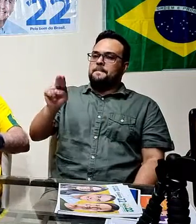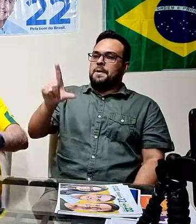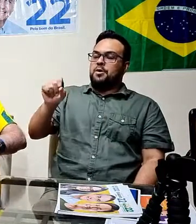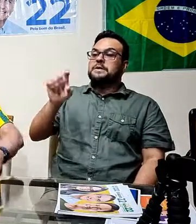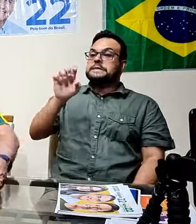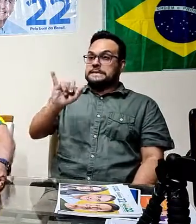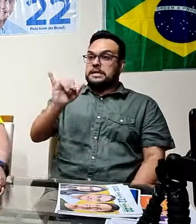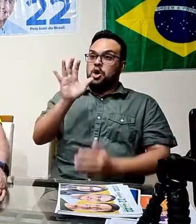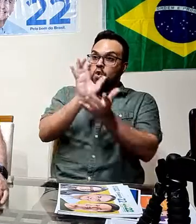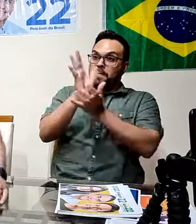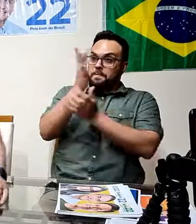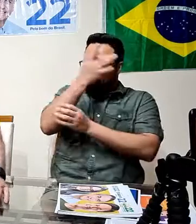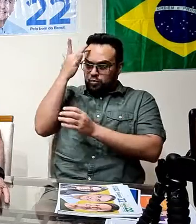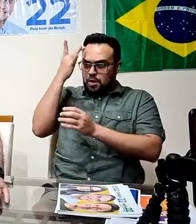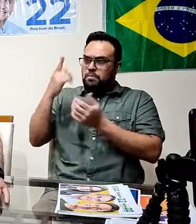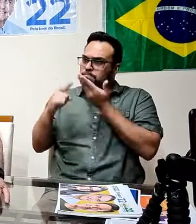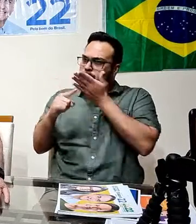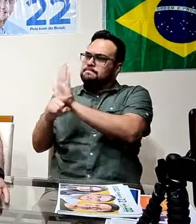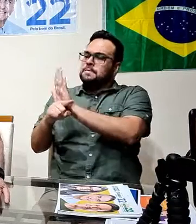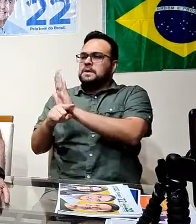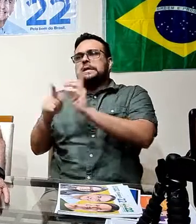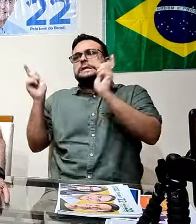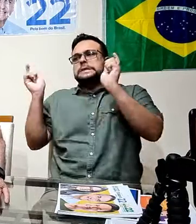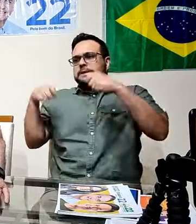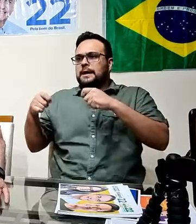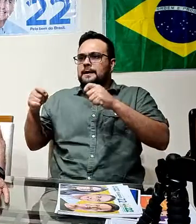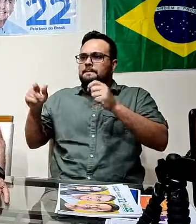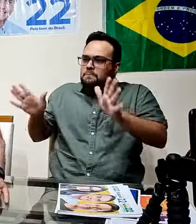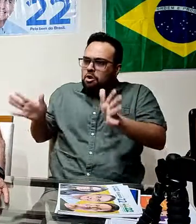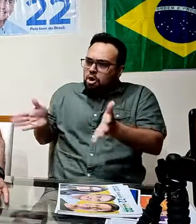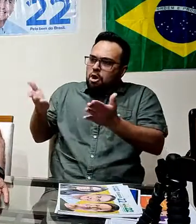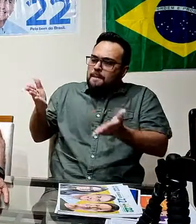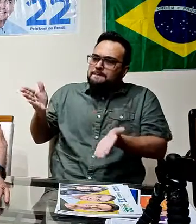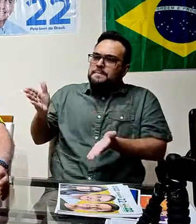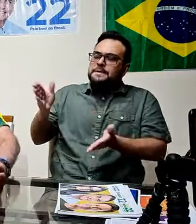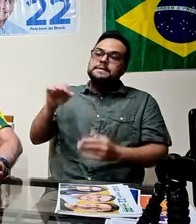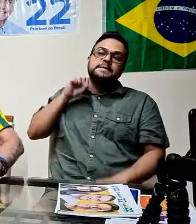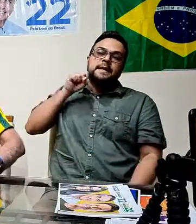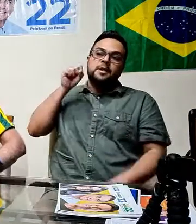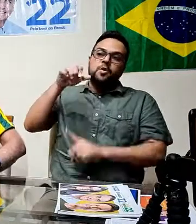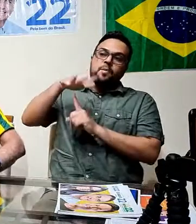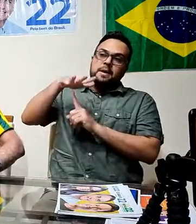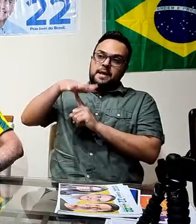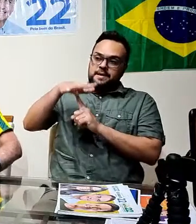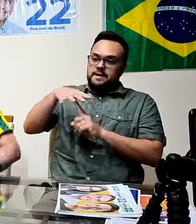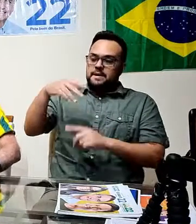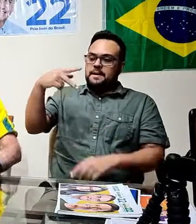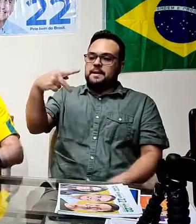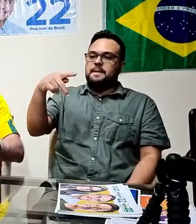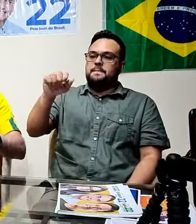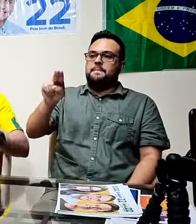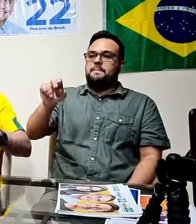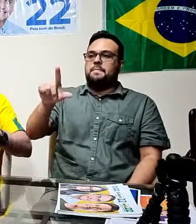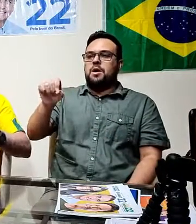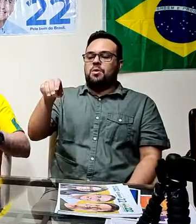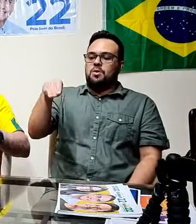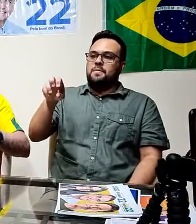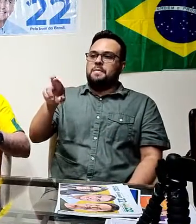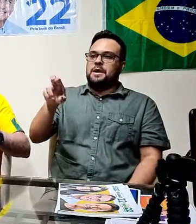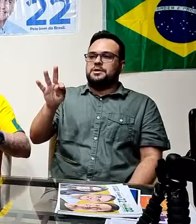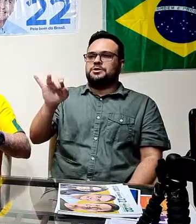uma força para a gente na reta final, a gente faz o Paulo Martins senador pelo Paraná. Eu acho que o Paulo Martins, o pessoal do